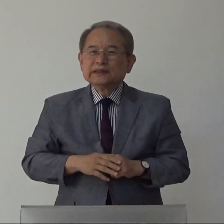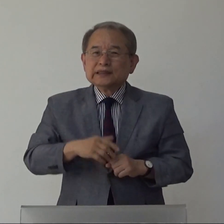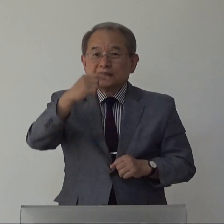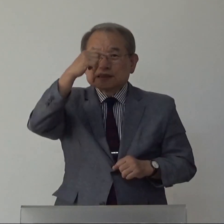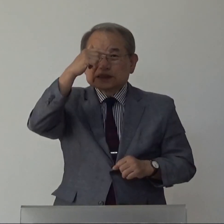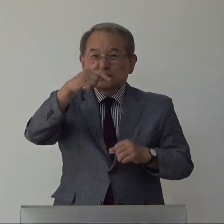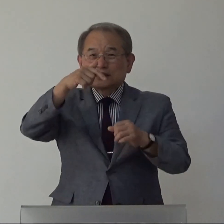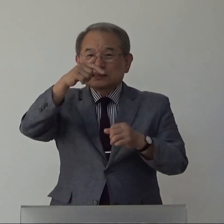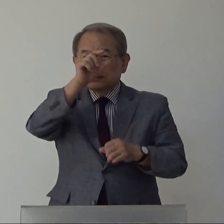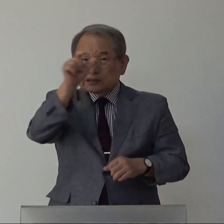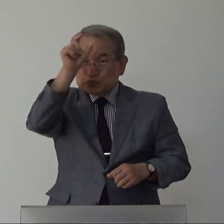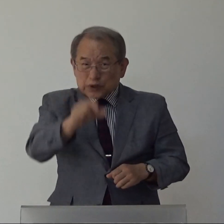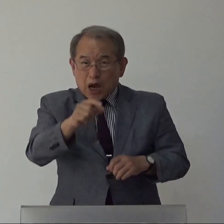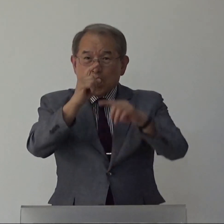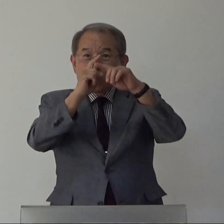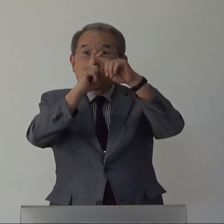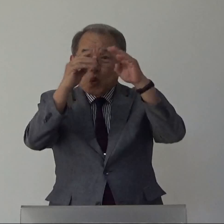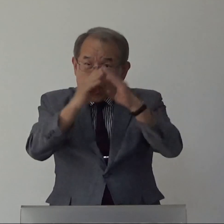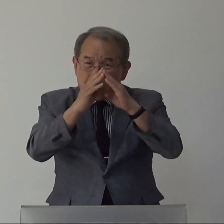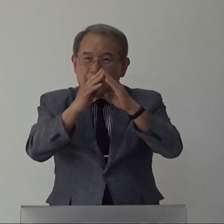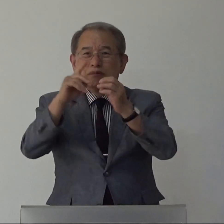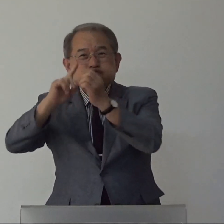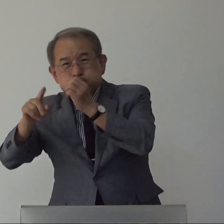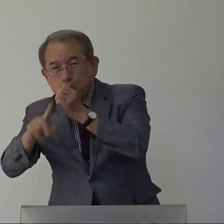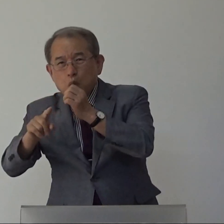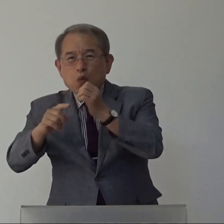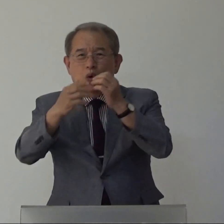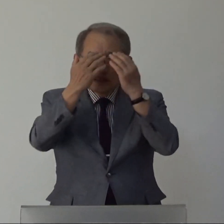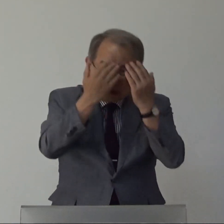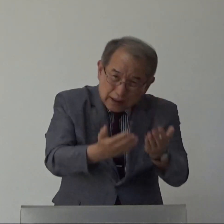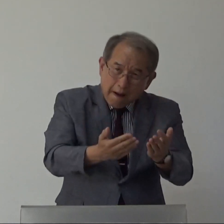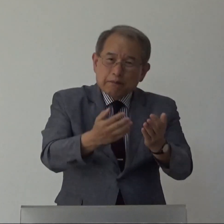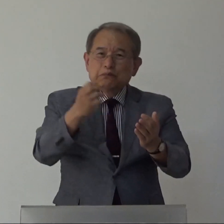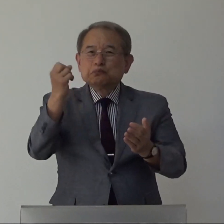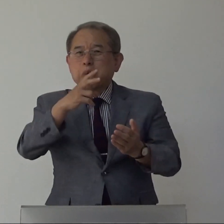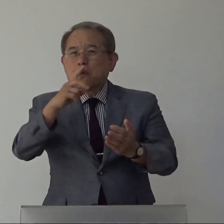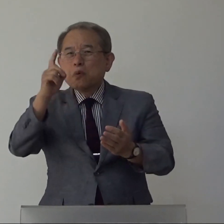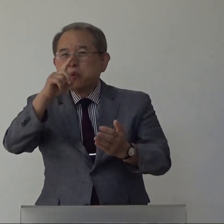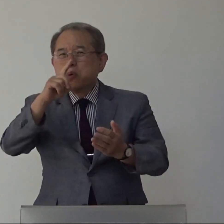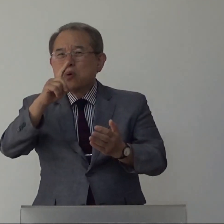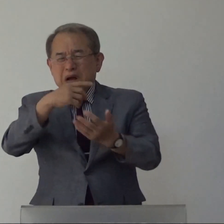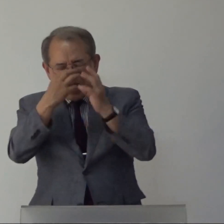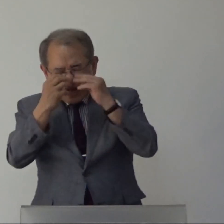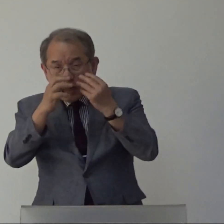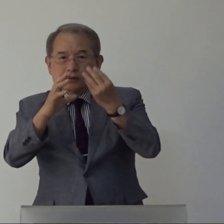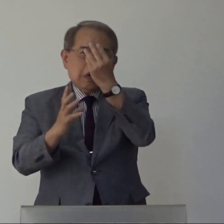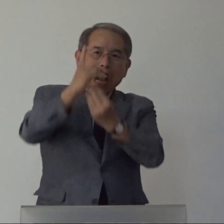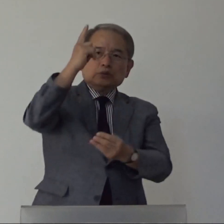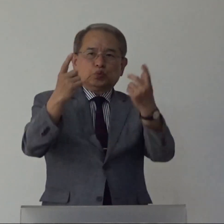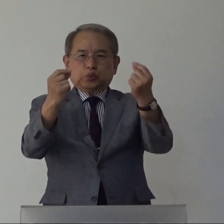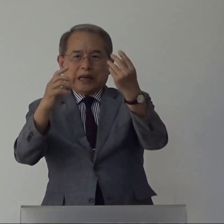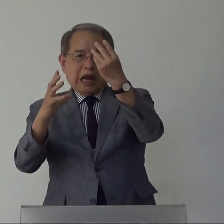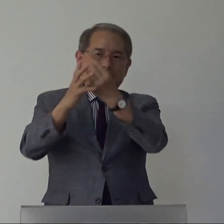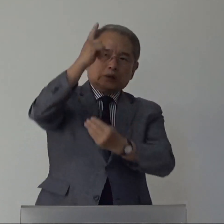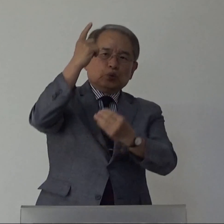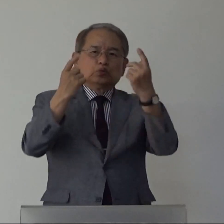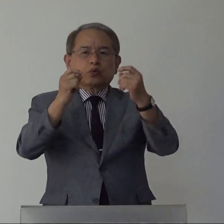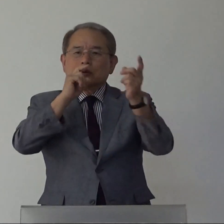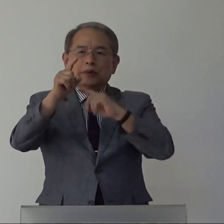조금 종교 다원주의에 대해서 많은 사람들이 지금 휩쓸려가고 인정하고 있지만 저는 인정할 수 없습니다. 종교